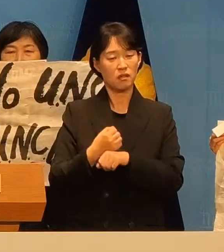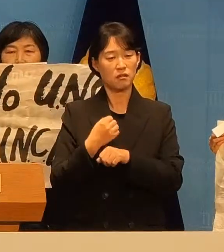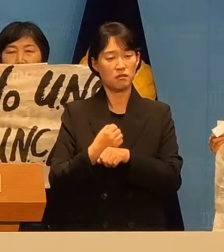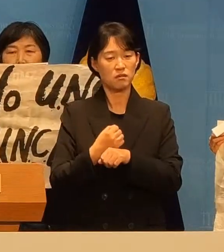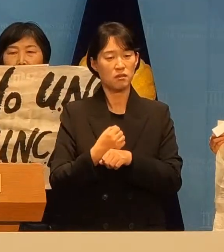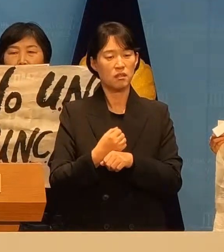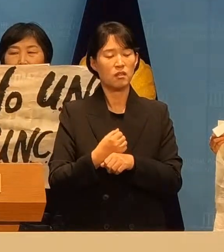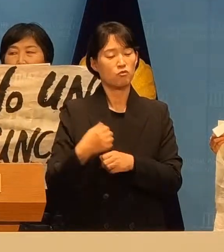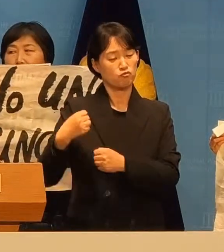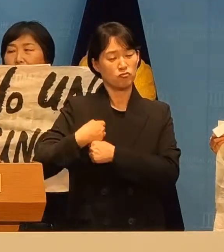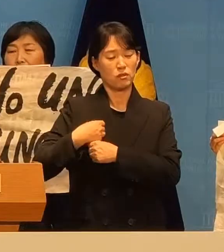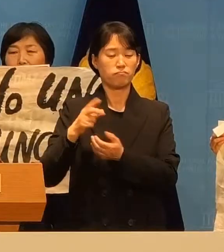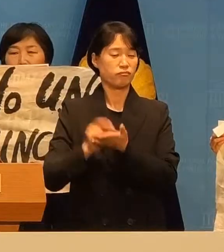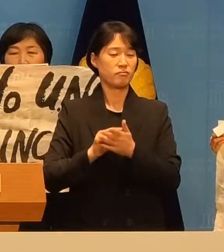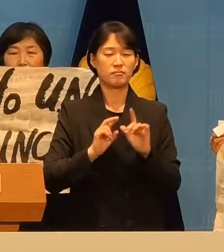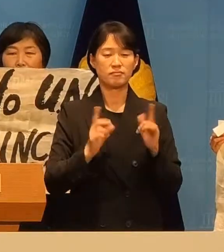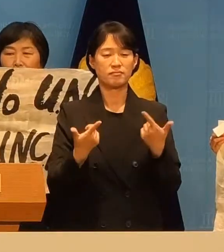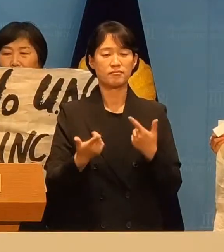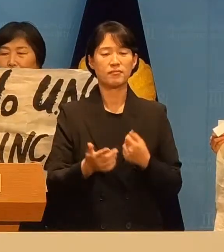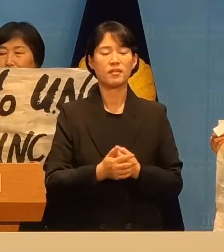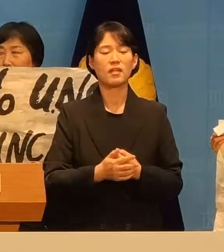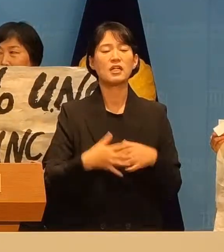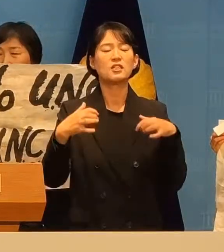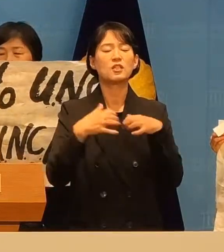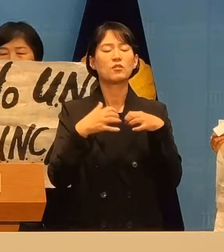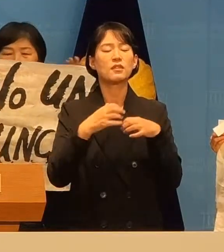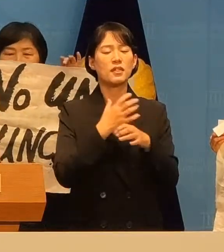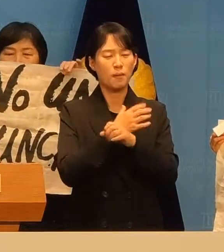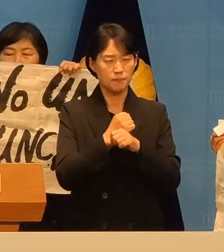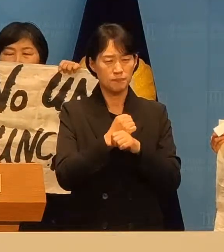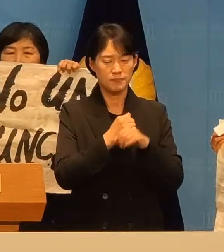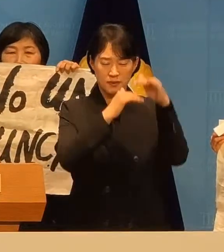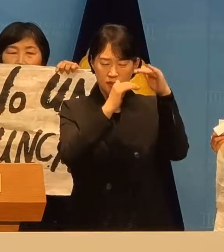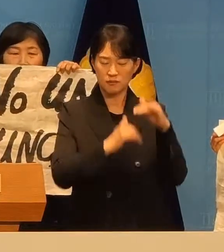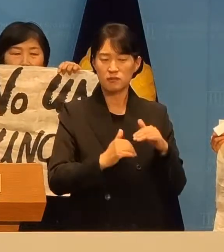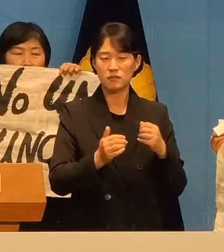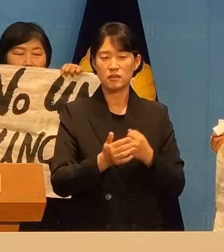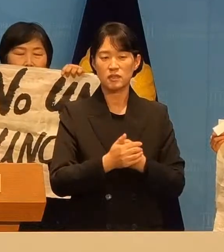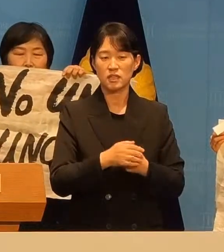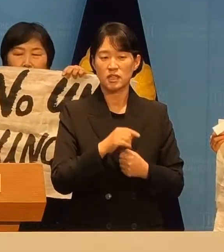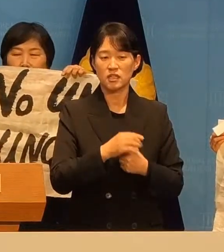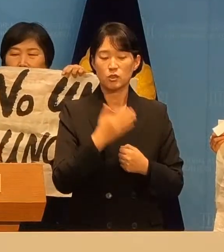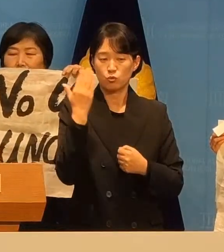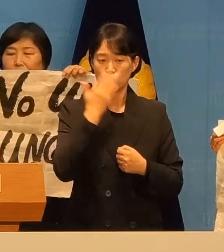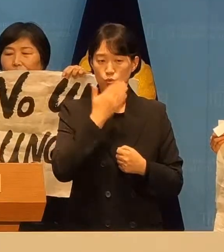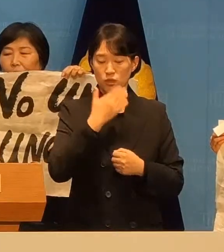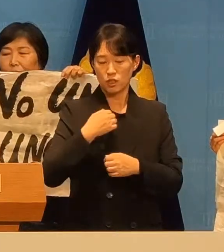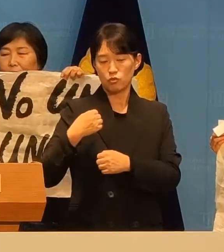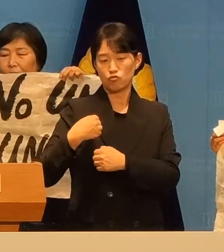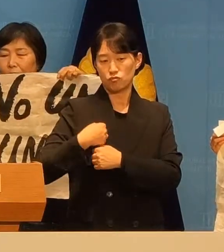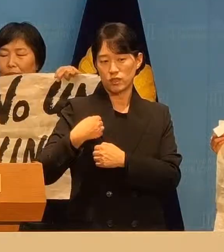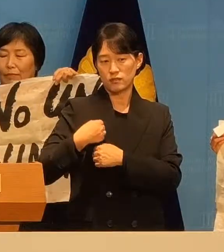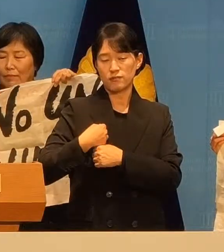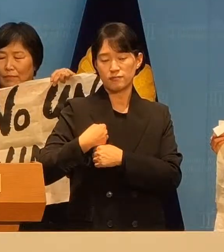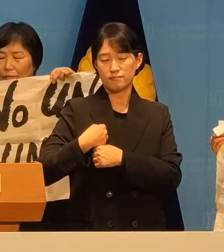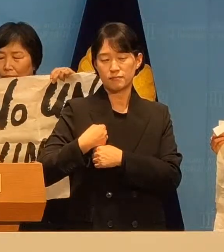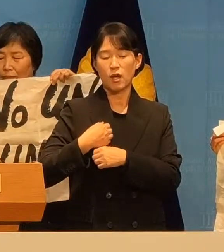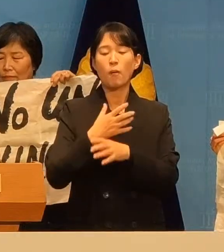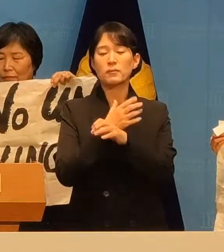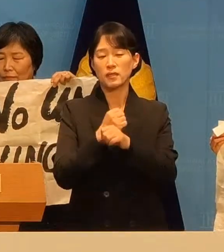비군사적 문제이다. 정전협정 정문은 이 협정이 순수한 군사적 협정임을 명시했기